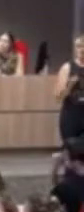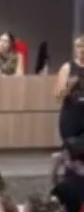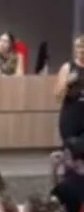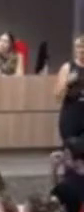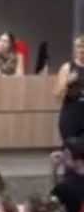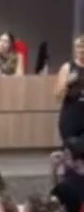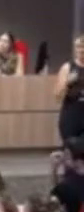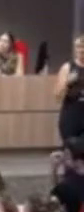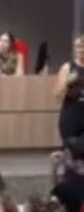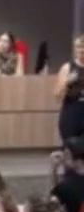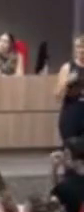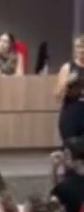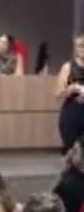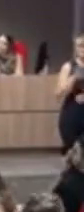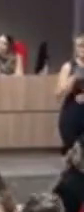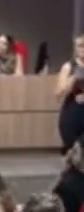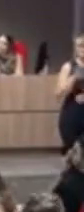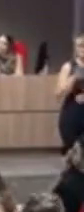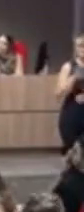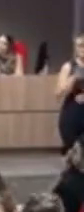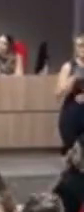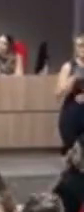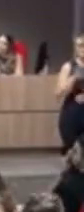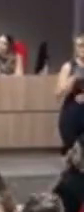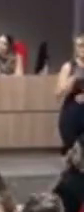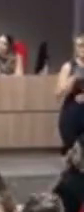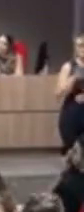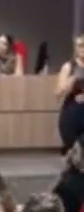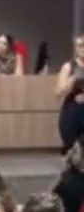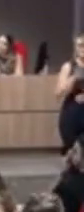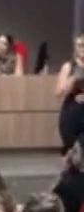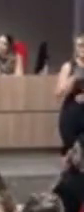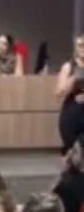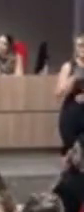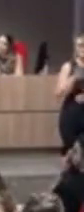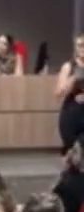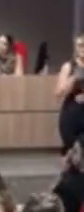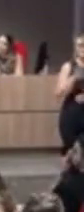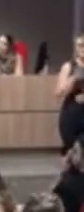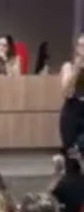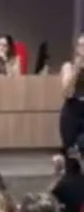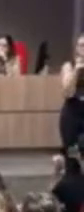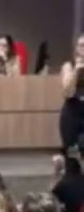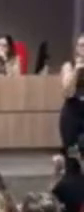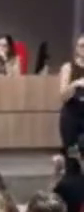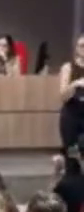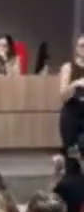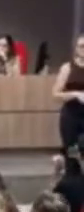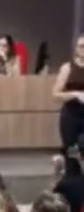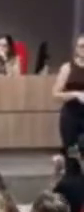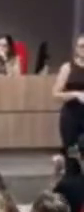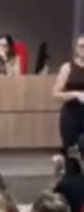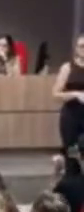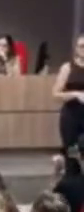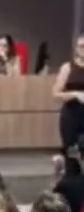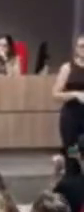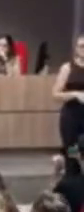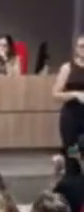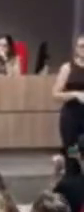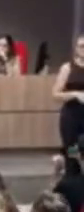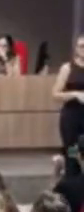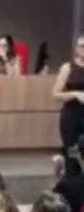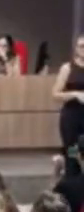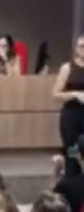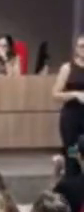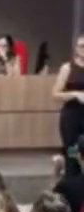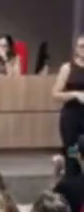dessa inspeção, mas eu já inspecionei hospitais psiquiátricos, por exemplo, no qual um hospital psiquiátrico feminino, na verdade duas alas, era